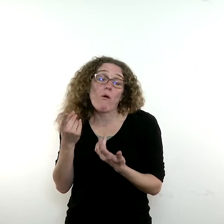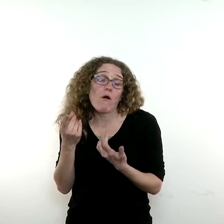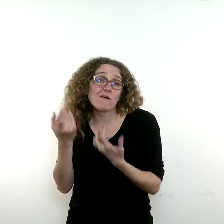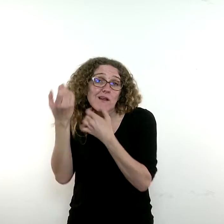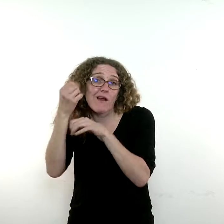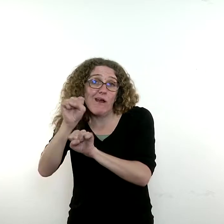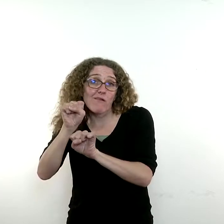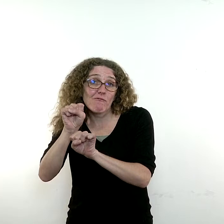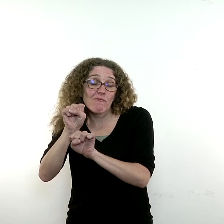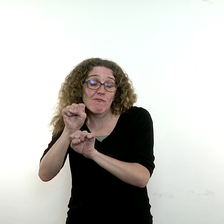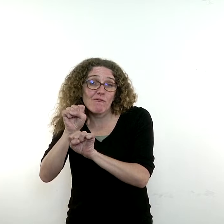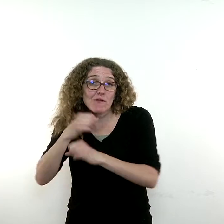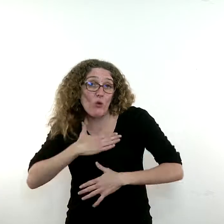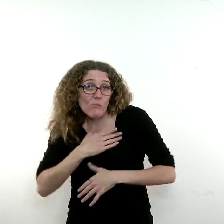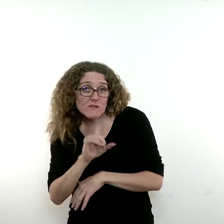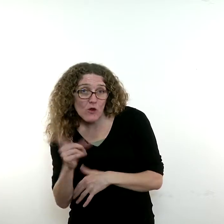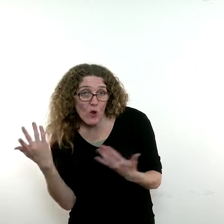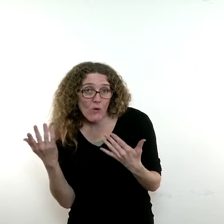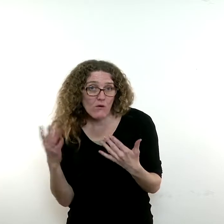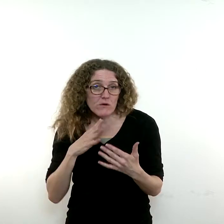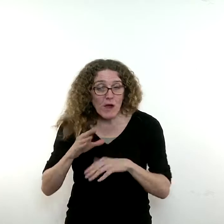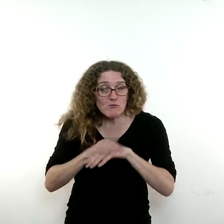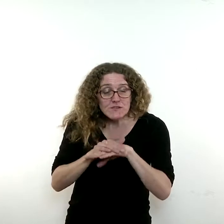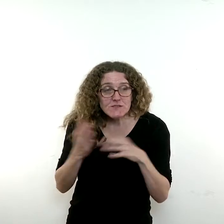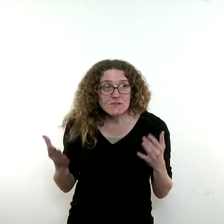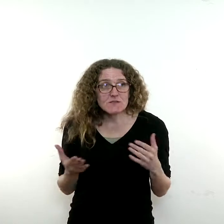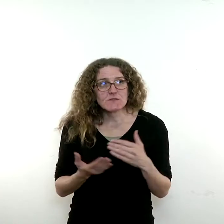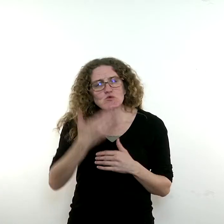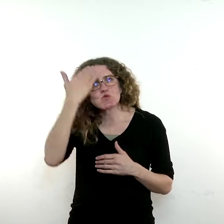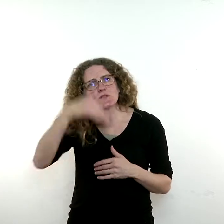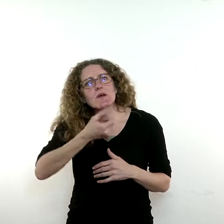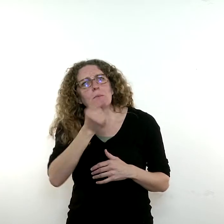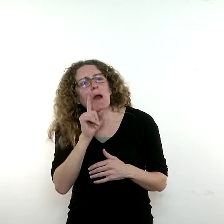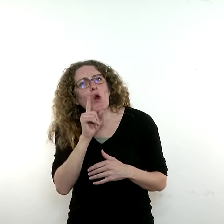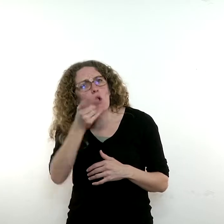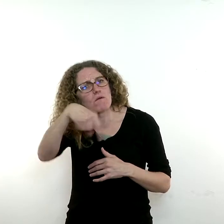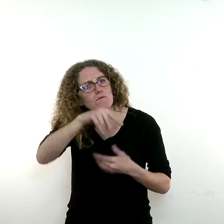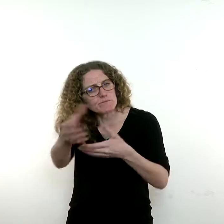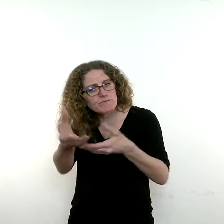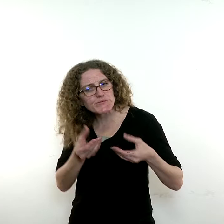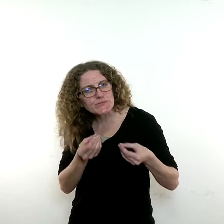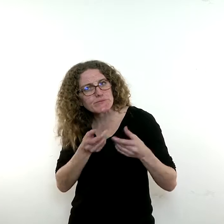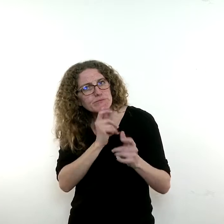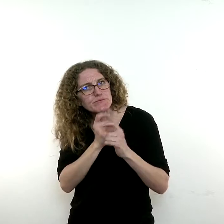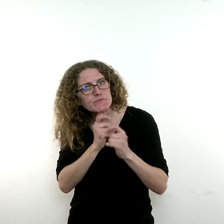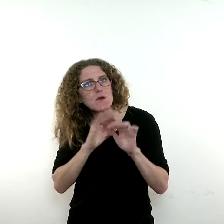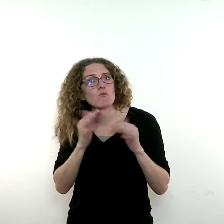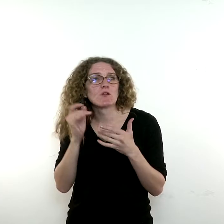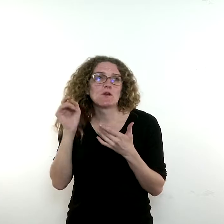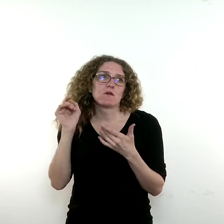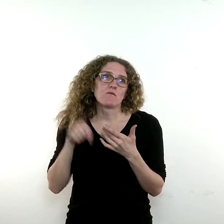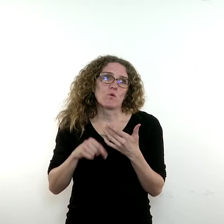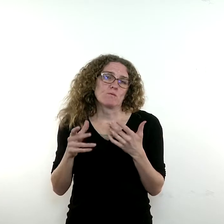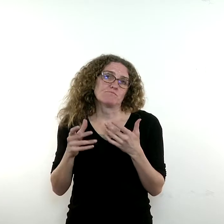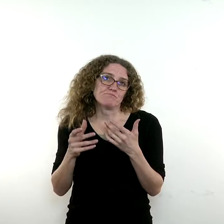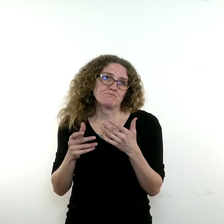raison. Et éventuellement, je sais que les parents ont été reçus, mais peut-être qu'il faut aussi